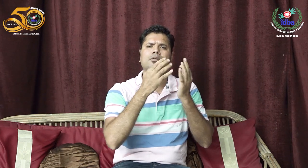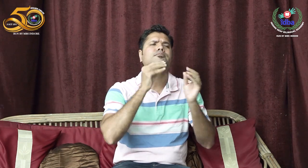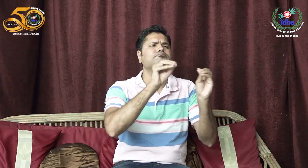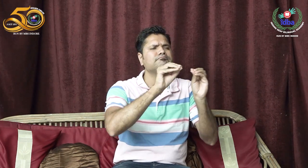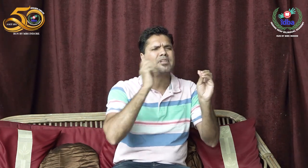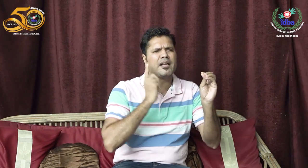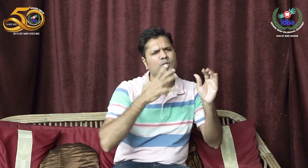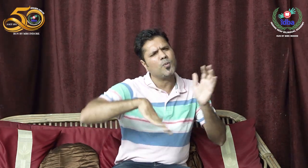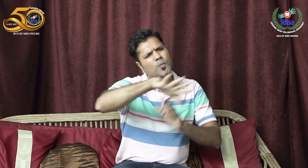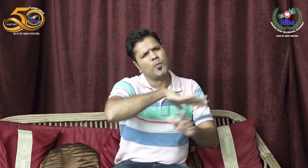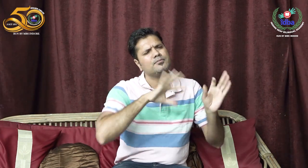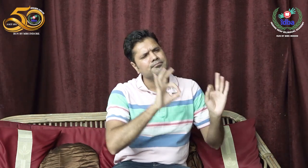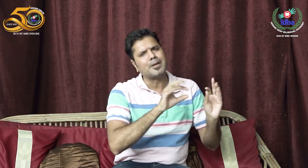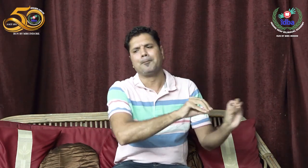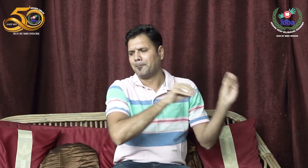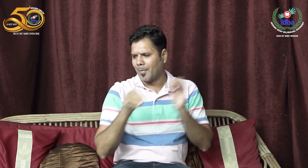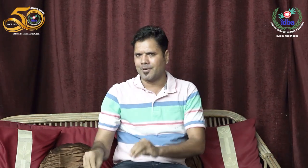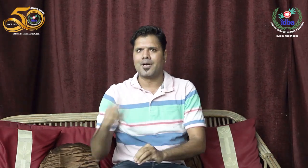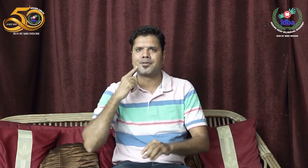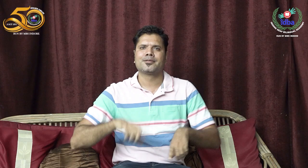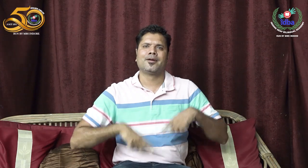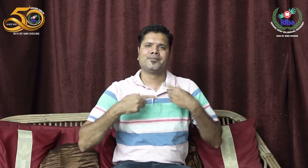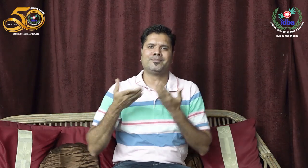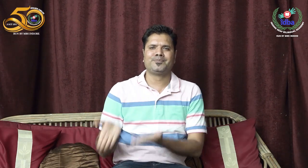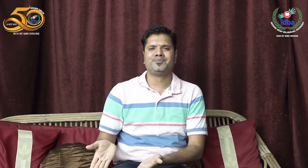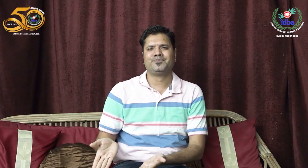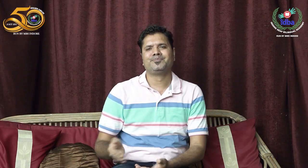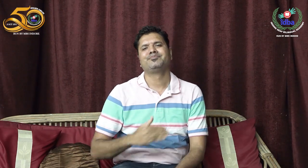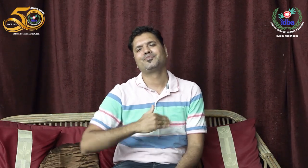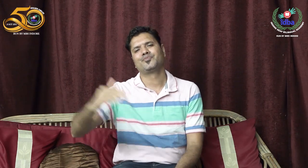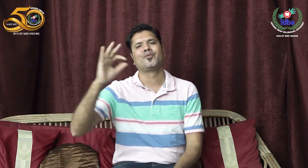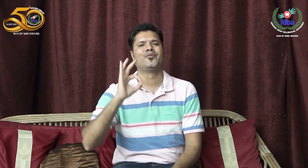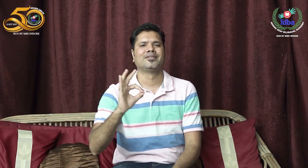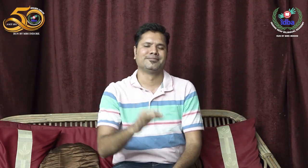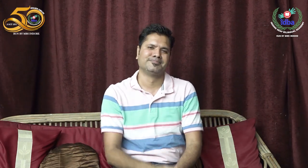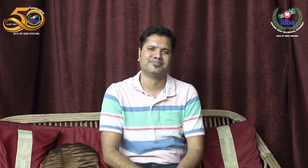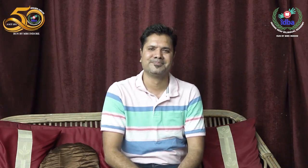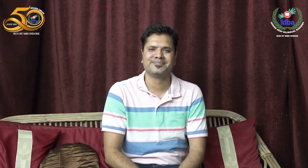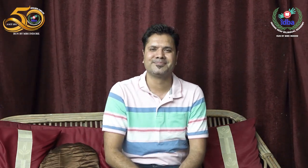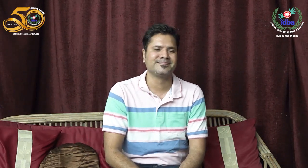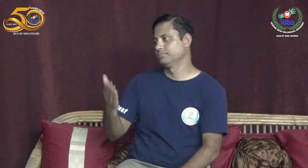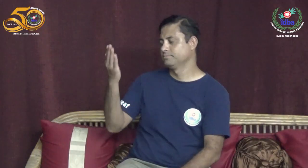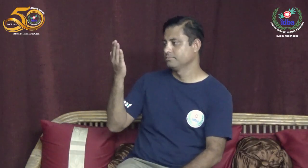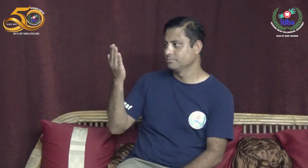वहाँ पर एक स्कूल था जिसमें मैं पढ़ा था, जहाँ पे सब डेफ थे। पर जब मैं इंदौर में आया तो यहाँ मेरी लाइफ हो